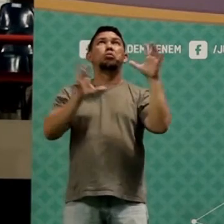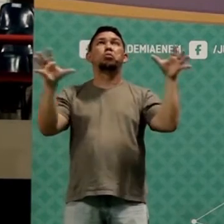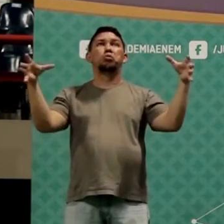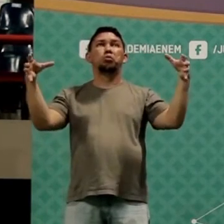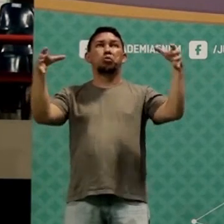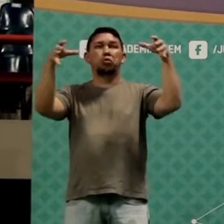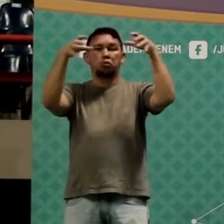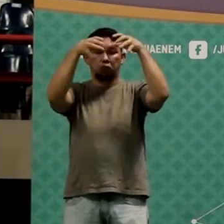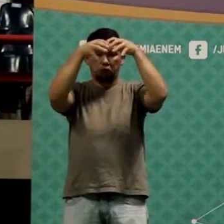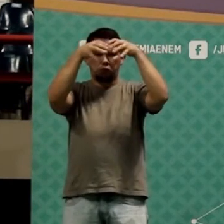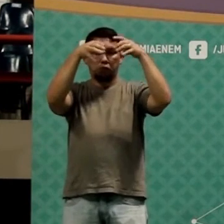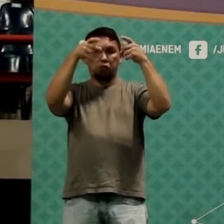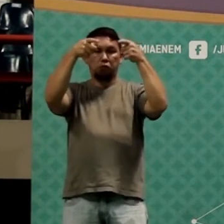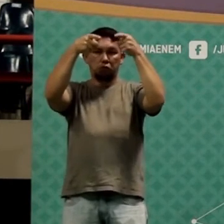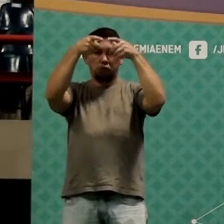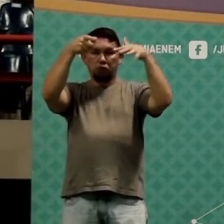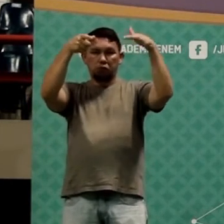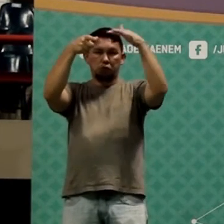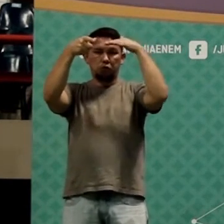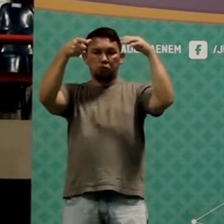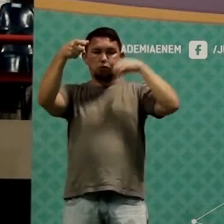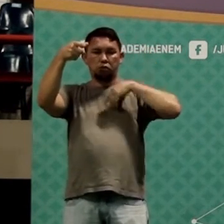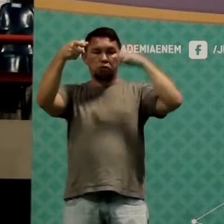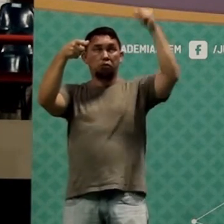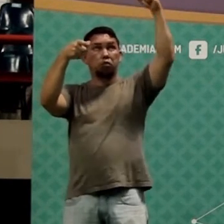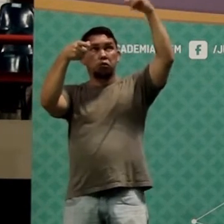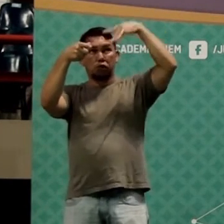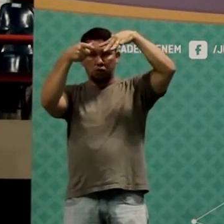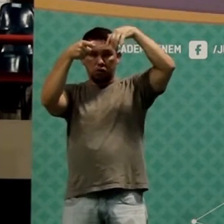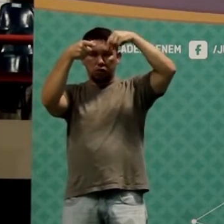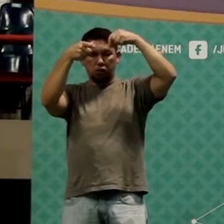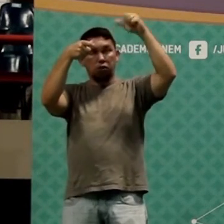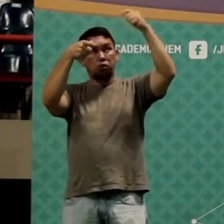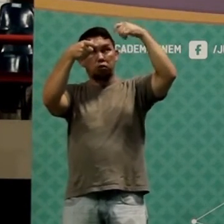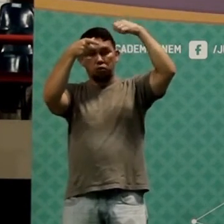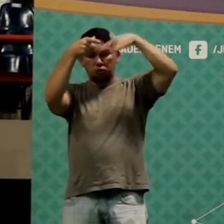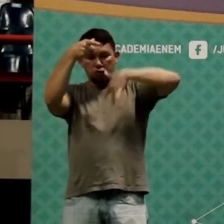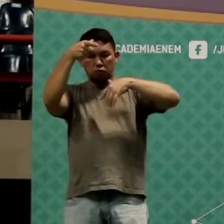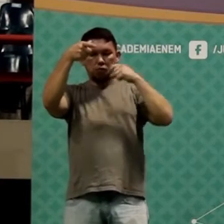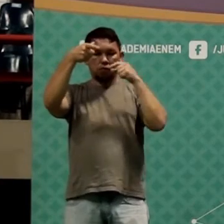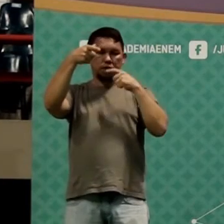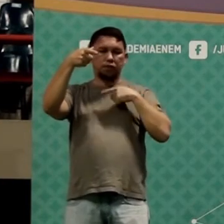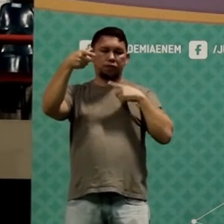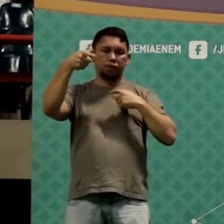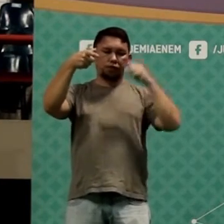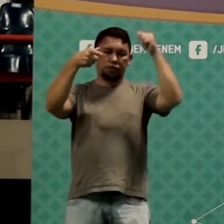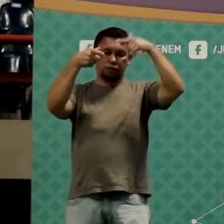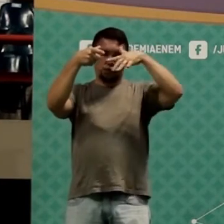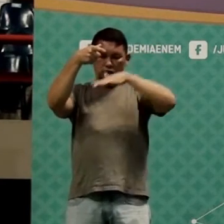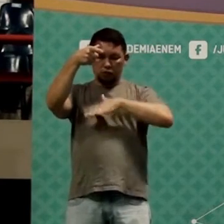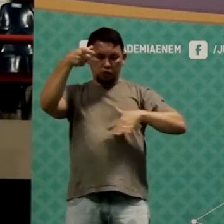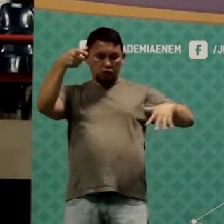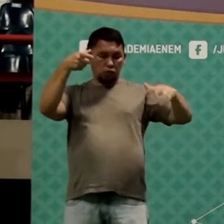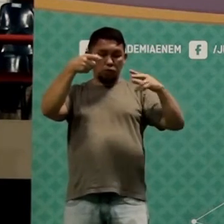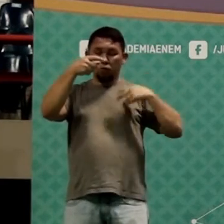A diferença é que lá em cima teria uma abertura para entrar a luminosidade. Era dali que entrava a luz junto com os